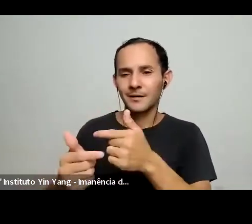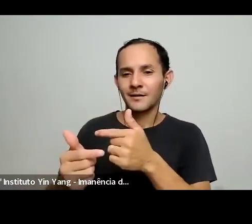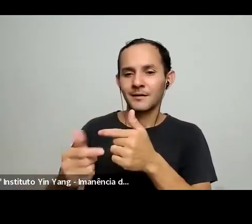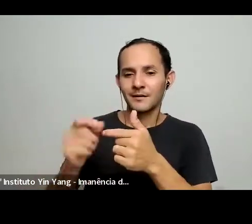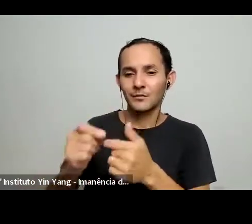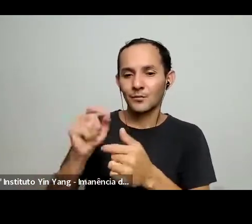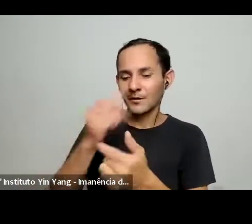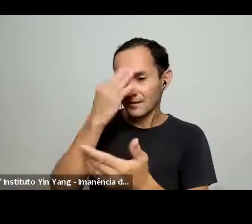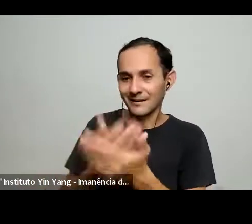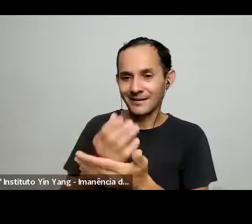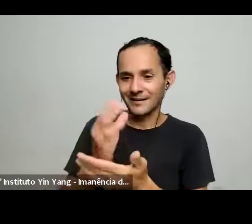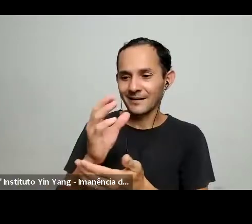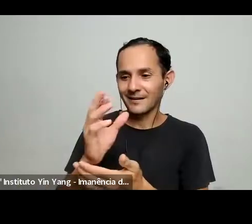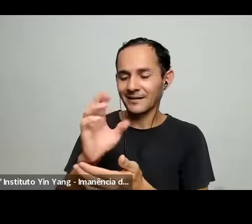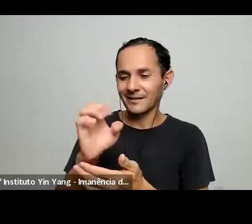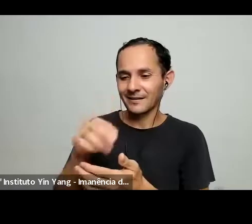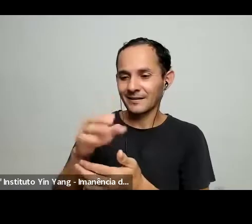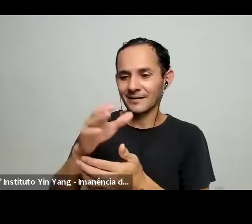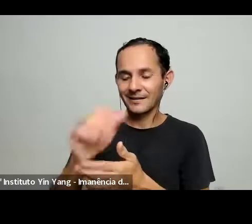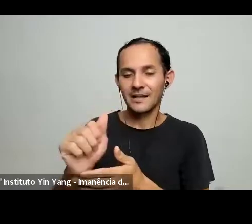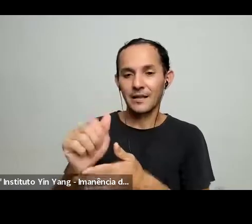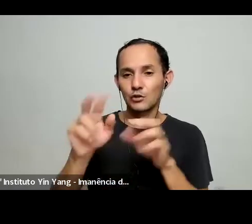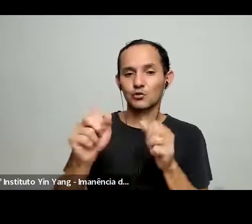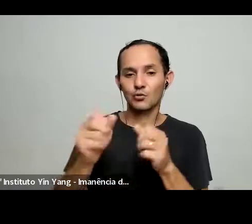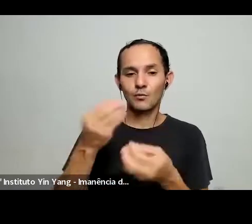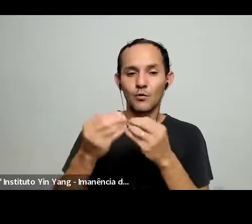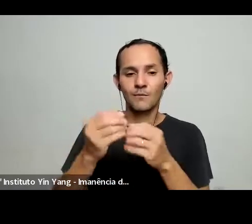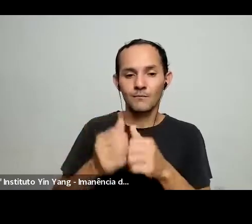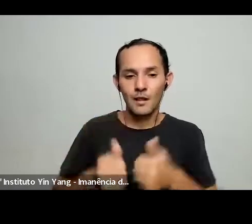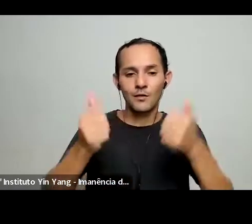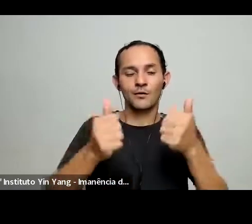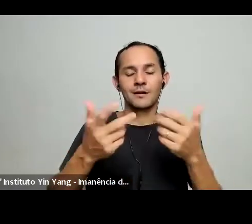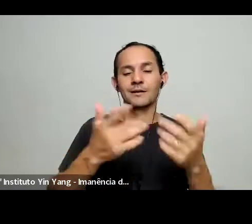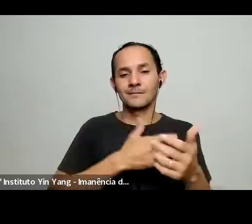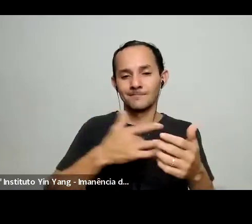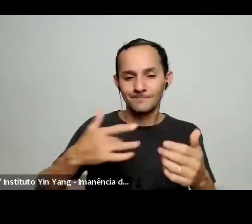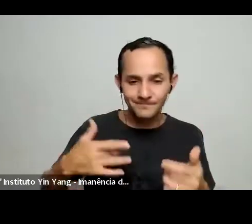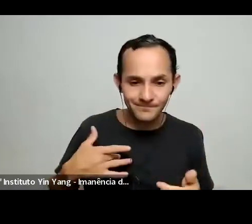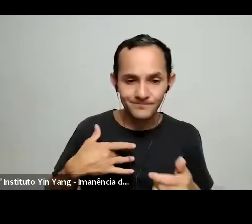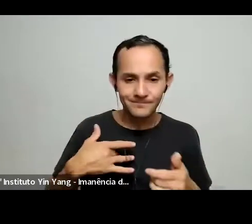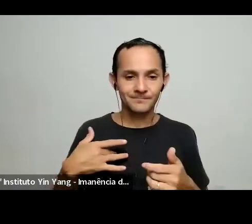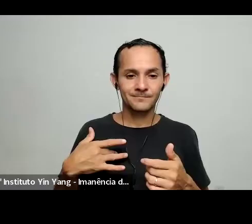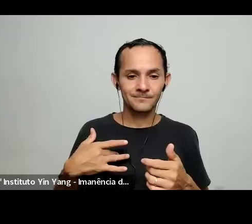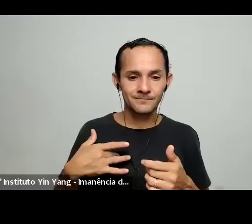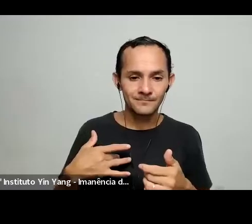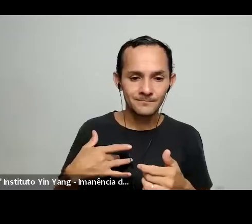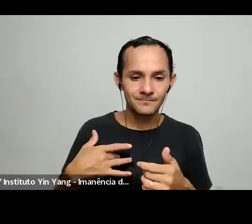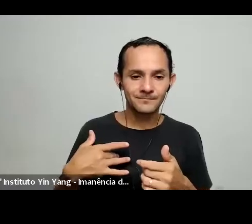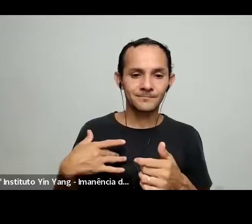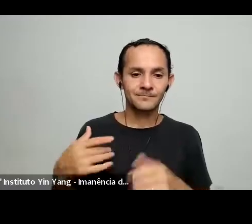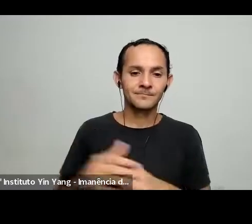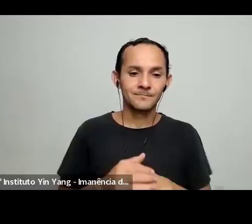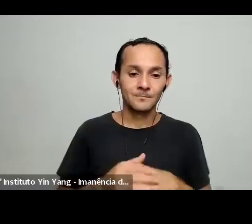crença do indivíduo impactar na própria construção de saúde e nos indicadores daquilo que a gente está medindo, né? Então, todos